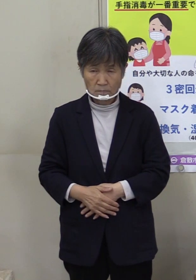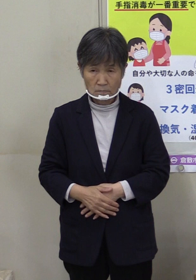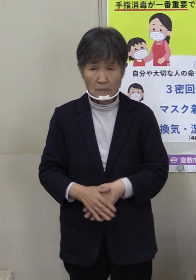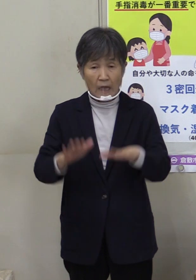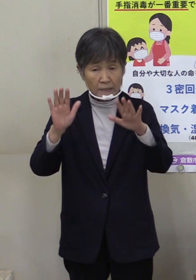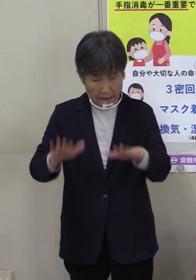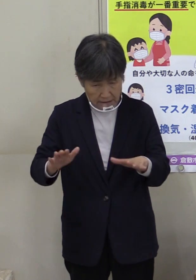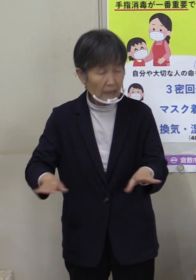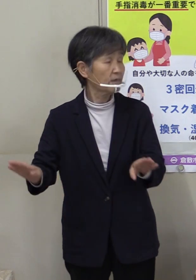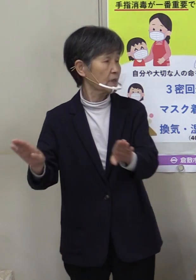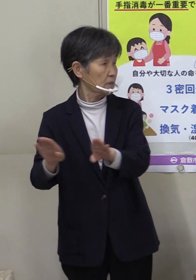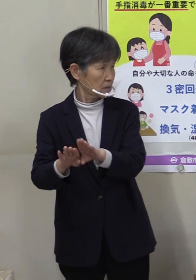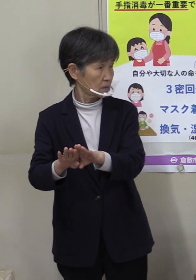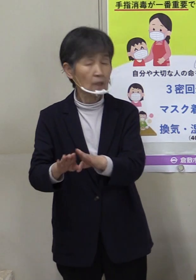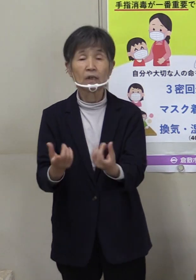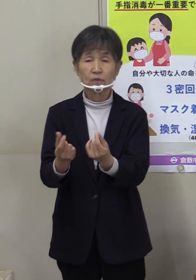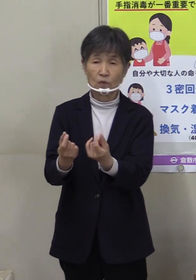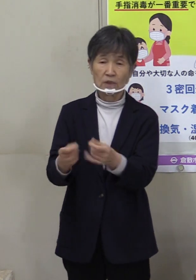は。で、現在は休業していると。